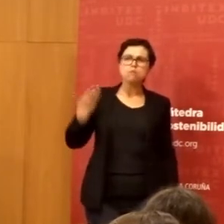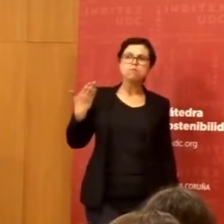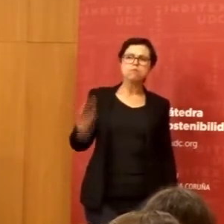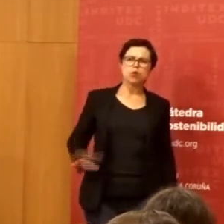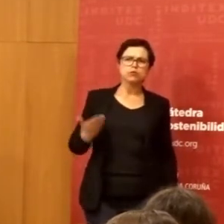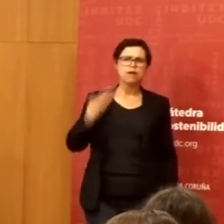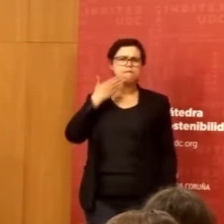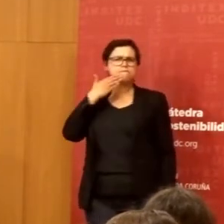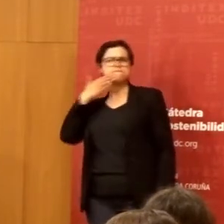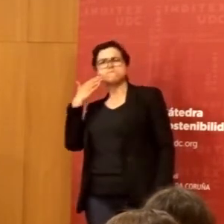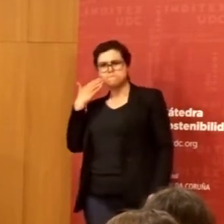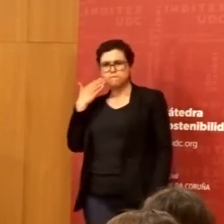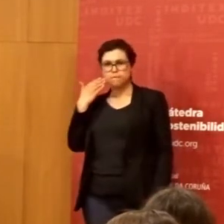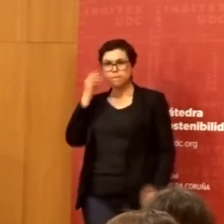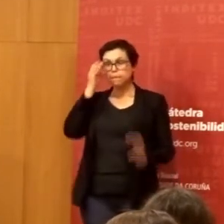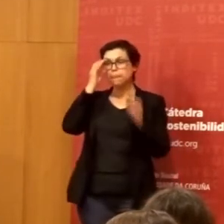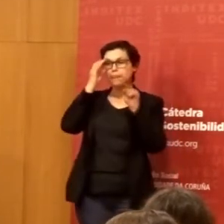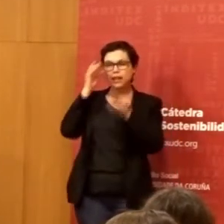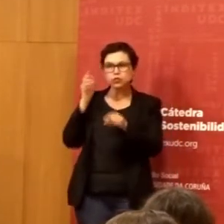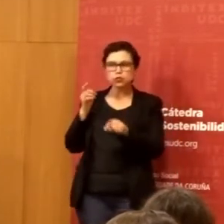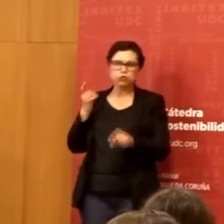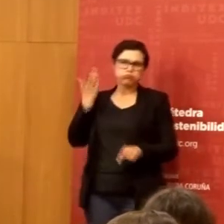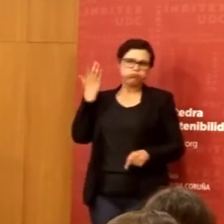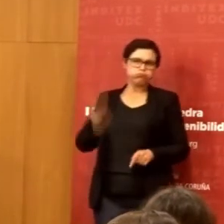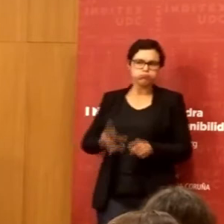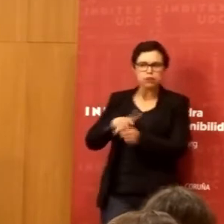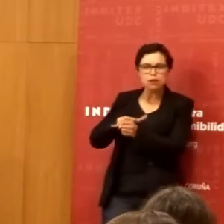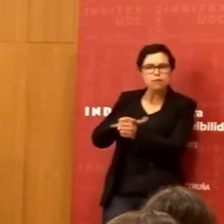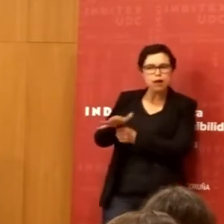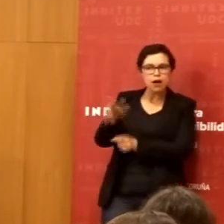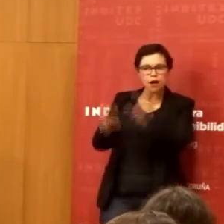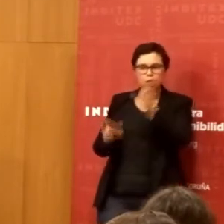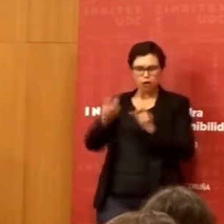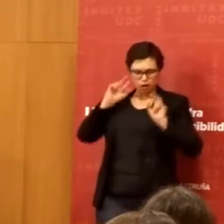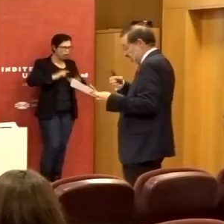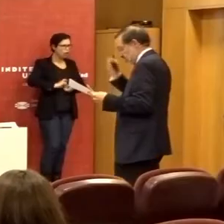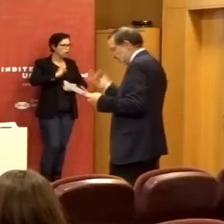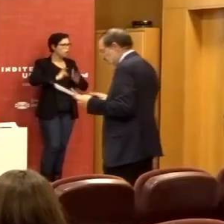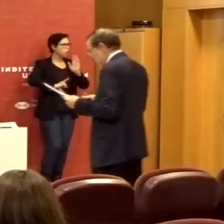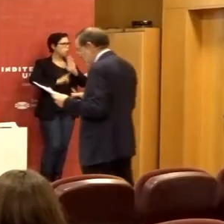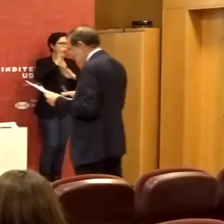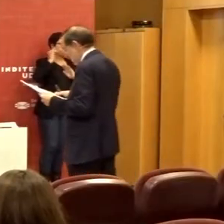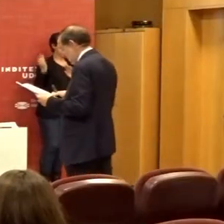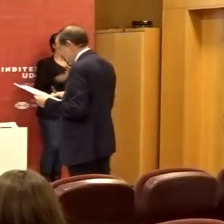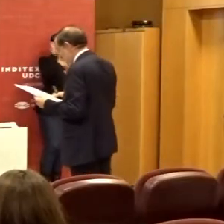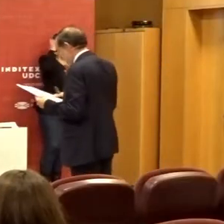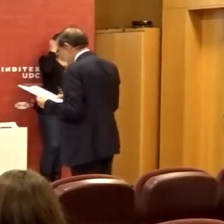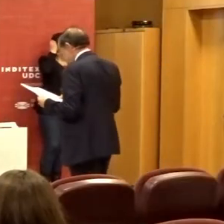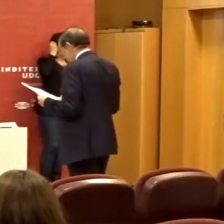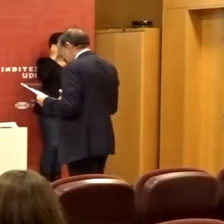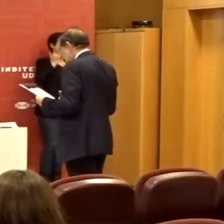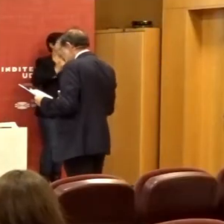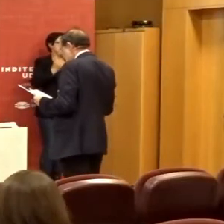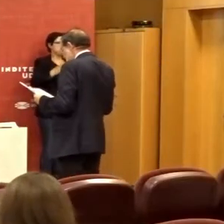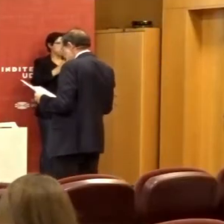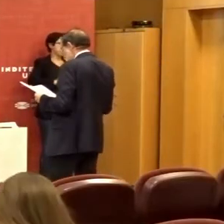importante, ¿no? Y eso es una gran ayuda, les ayuda enormemente a mejorar su autoestima y sus